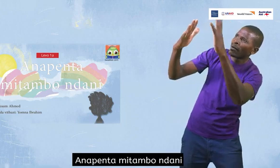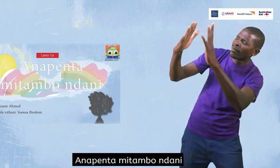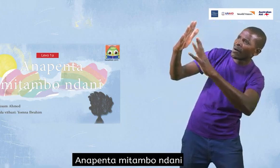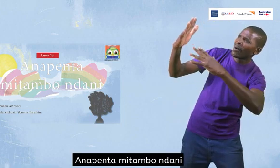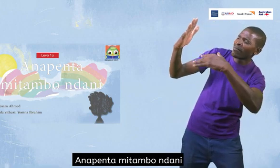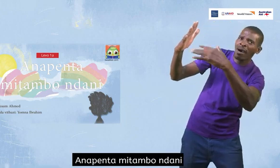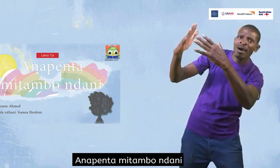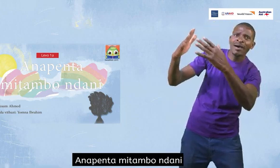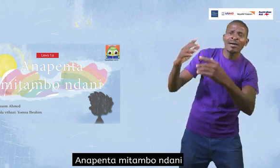Anapenta mitambo ndani?